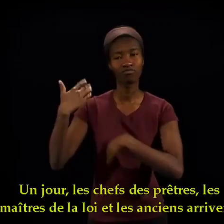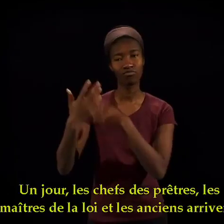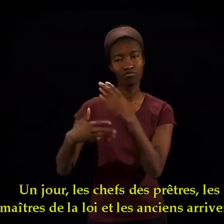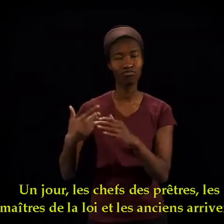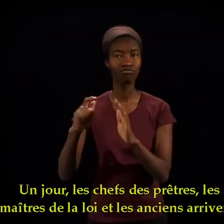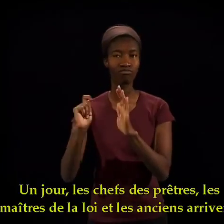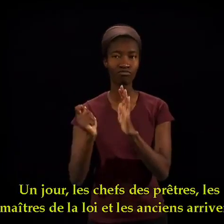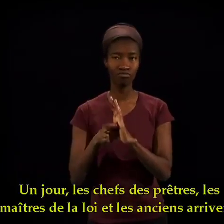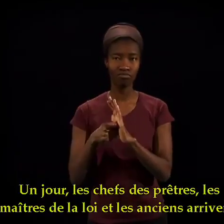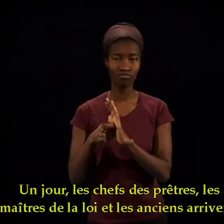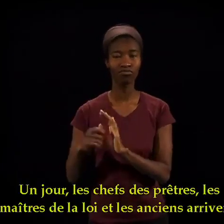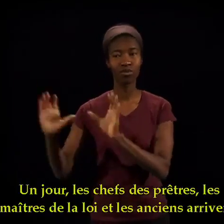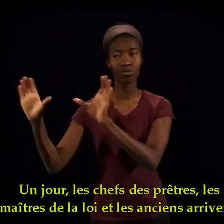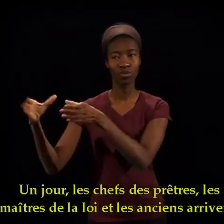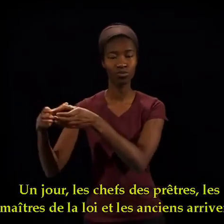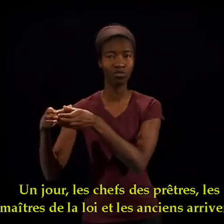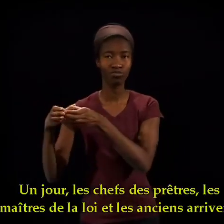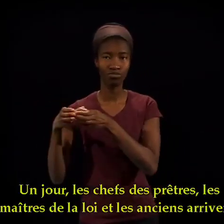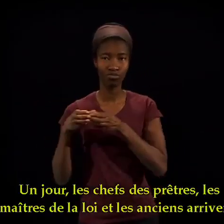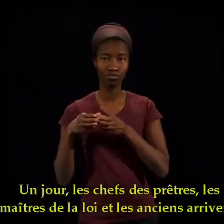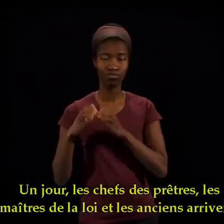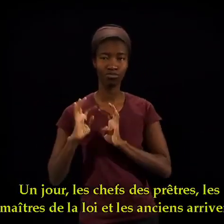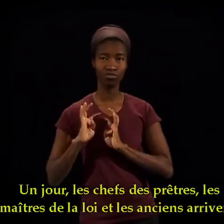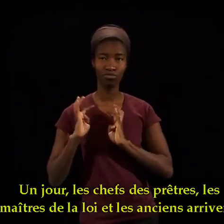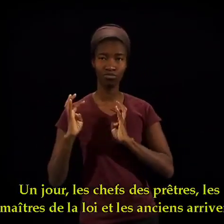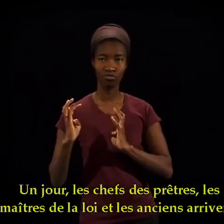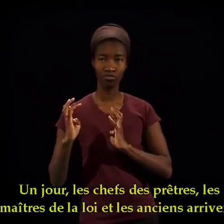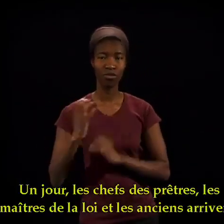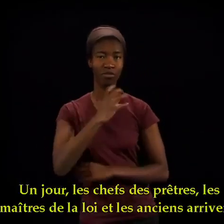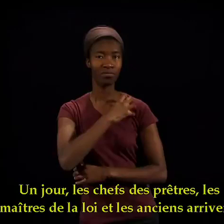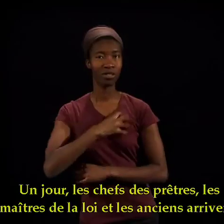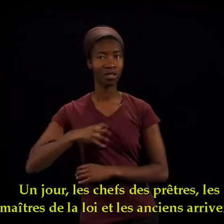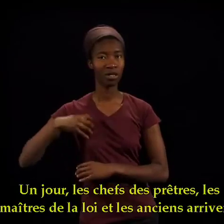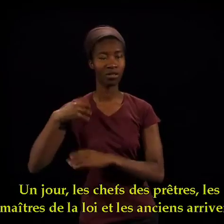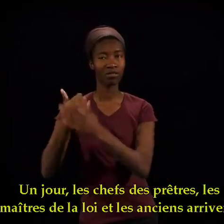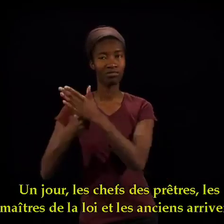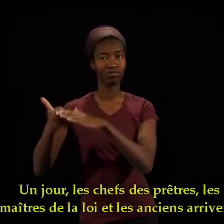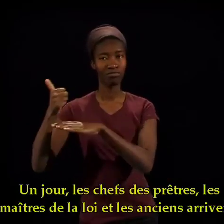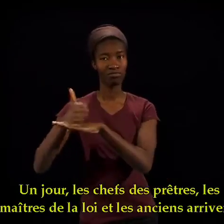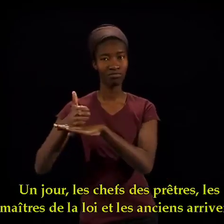Un jour, les chefs des prêtres, les maîtres de la loi et les anciens arrivent.